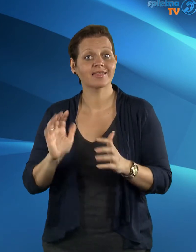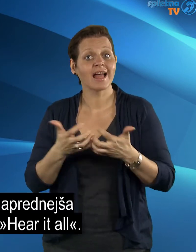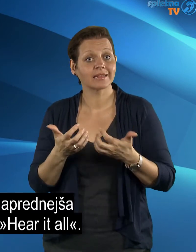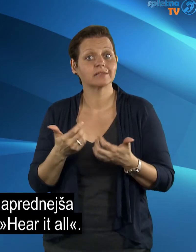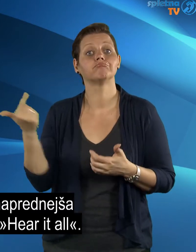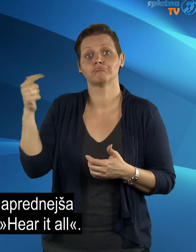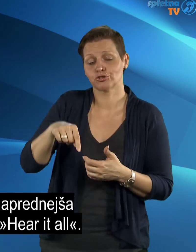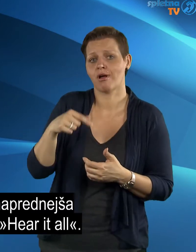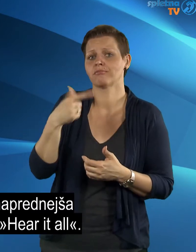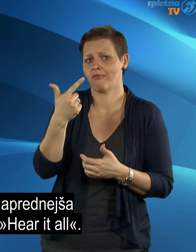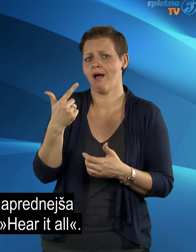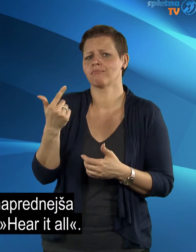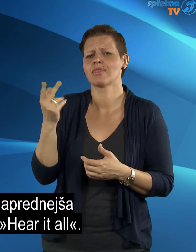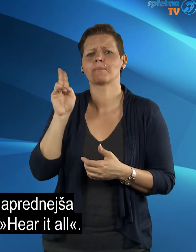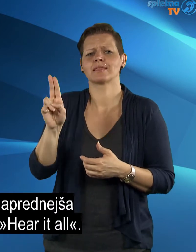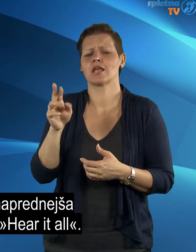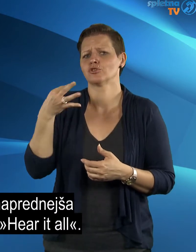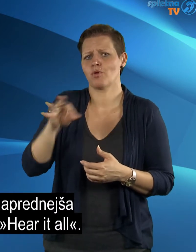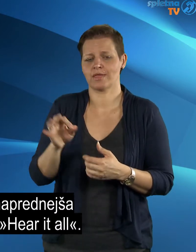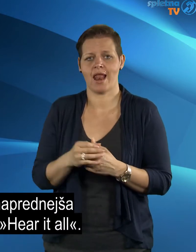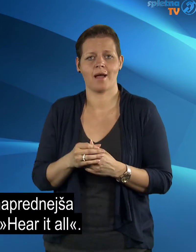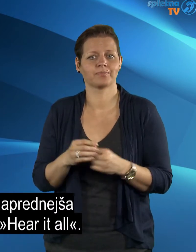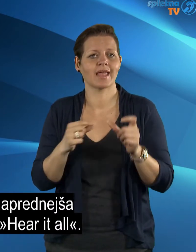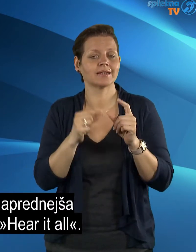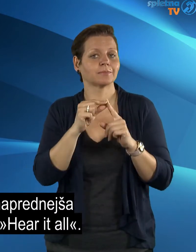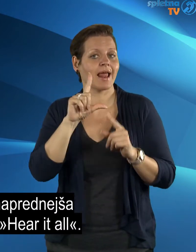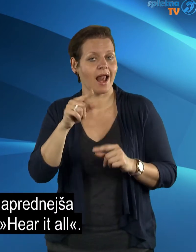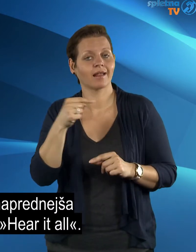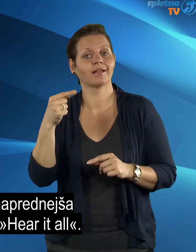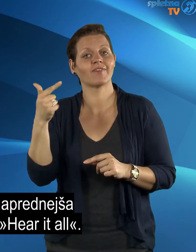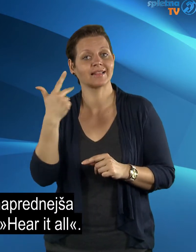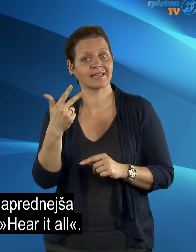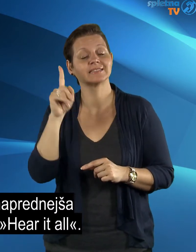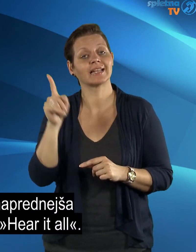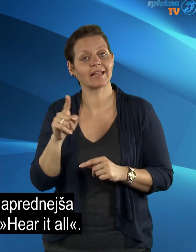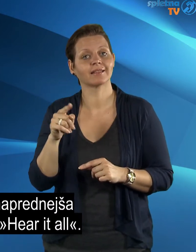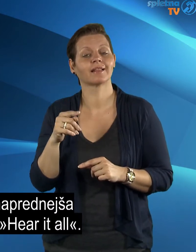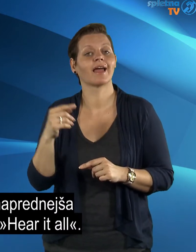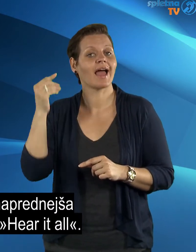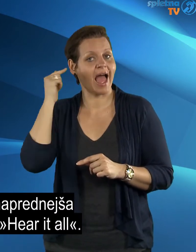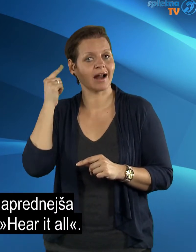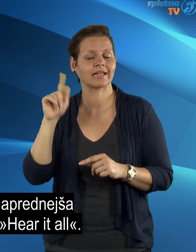Na trg sta prišla naprednejša modela SPL-32 in Hear It All.